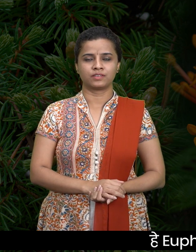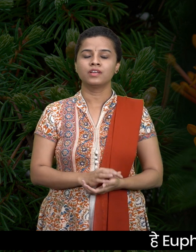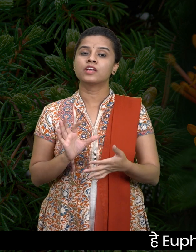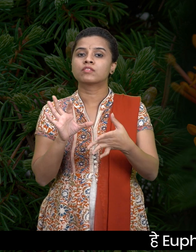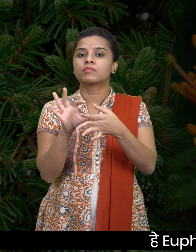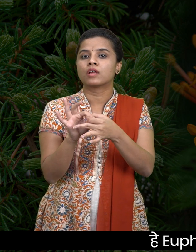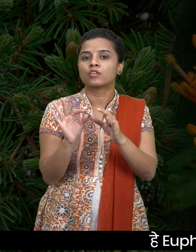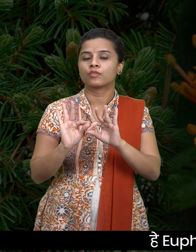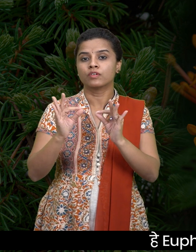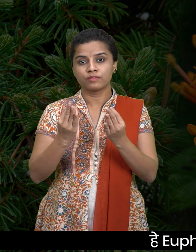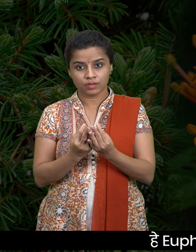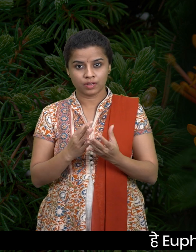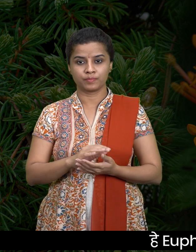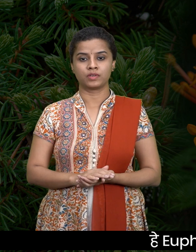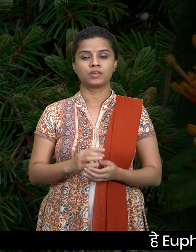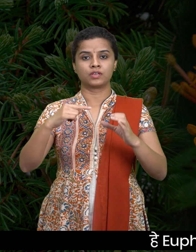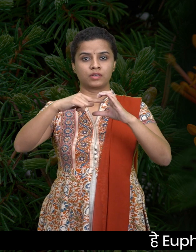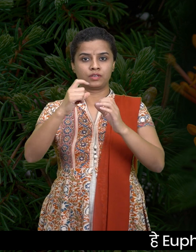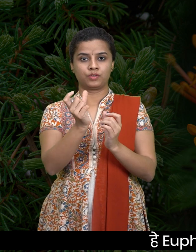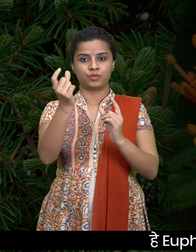हे इफोबॅसिया कुटुंबातील आहे.